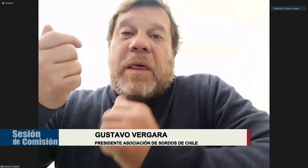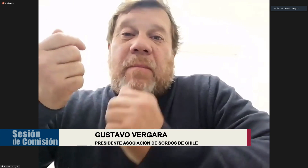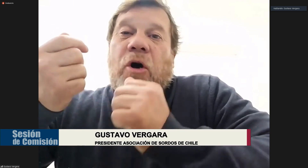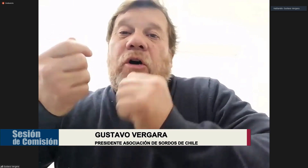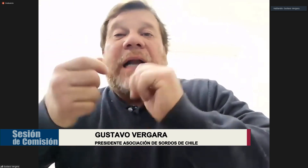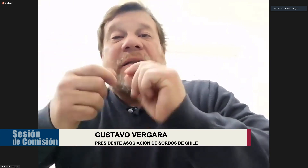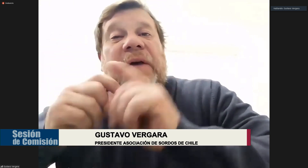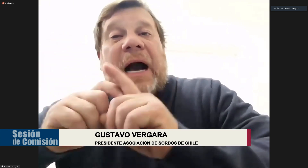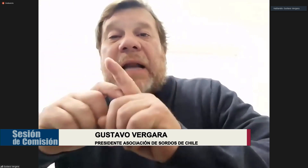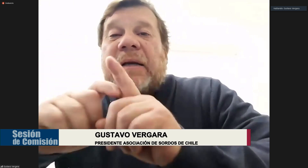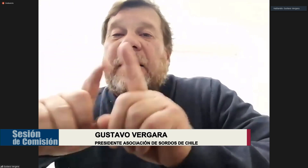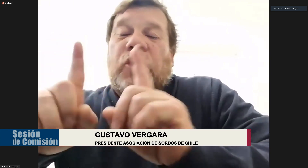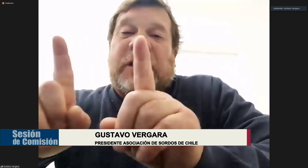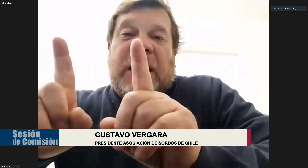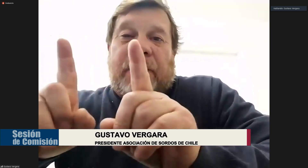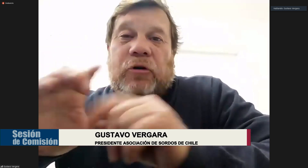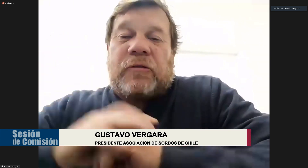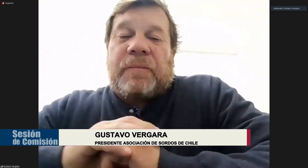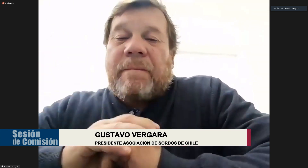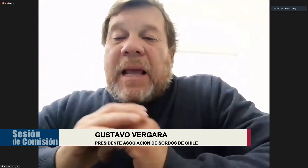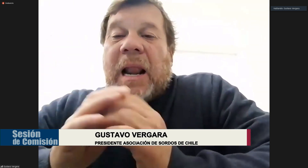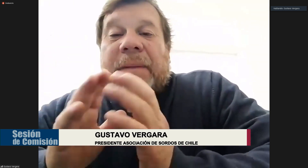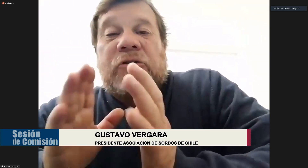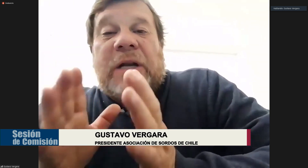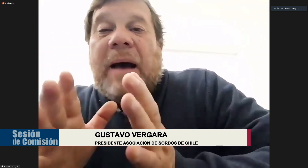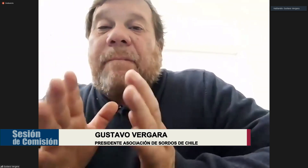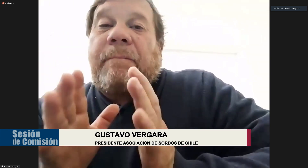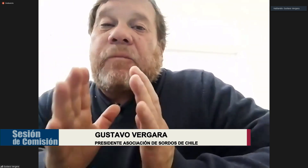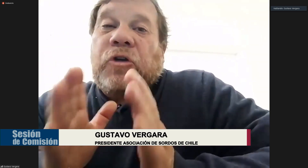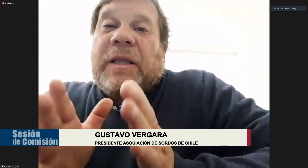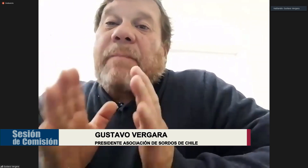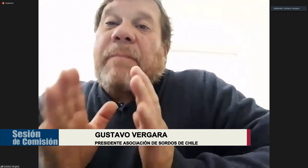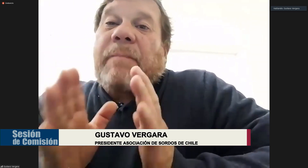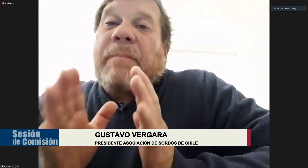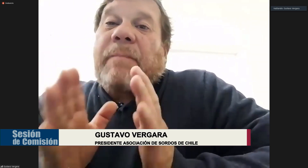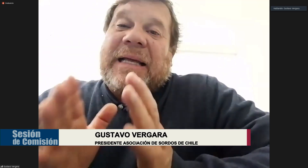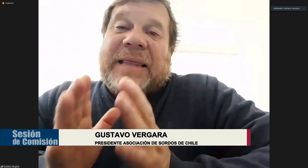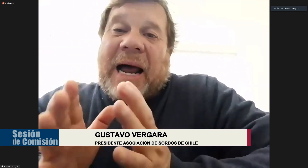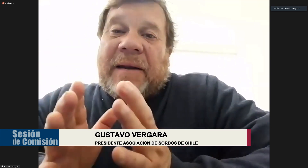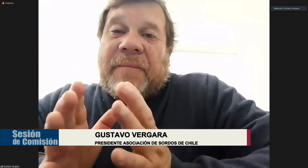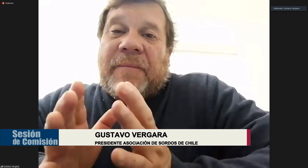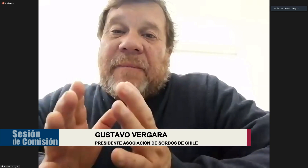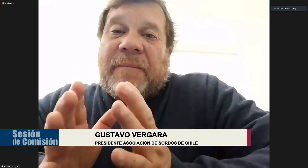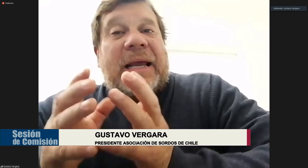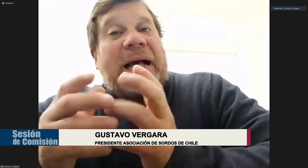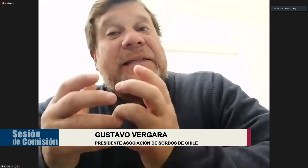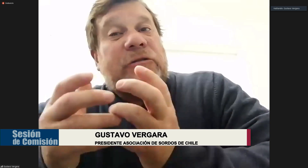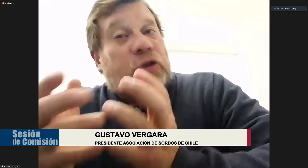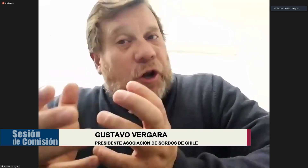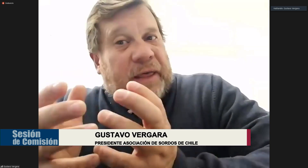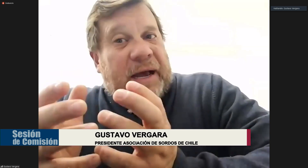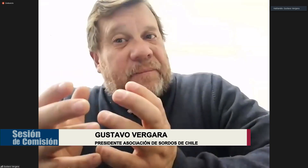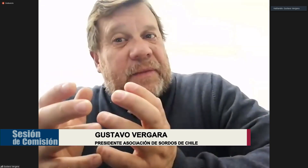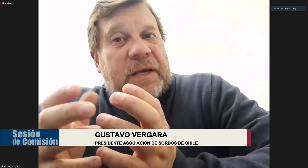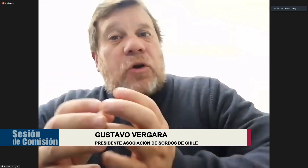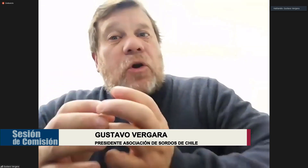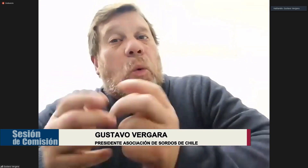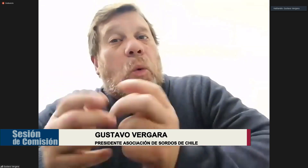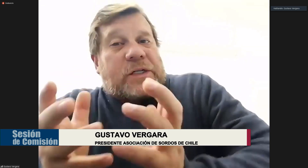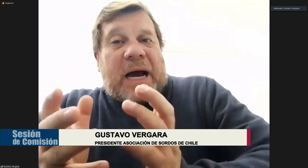podemos clasificar en dos tipos. La persona sorda previamente tal es que nace sorda. No escucha